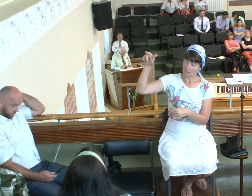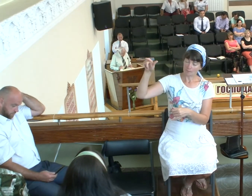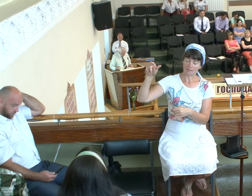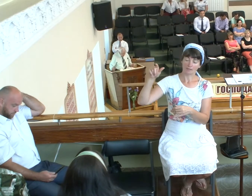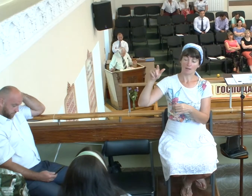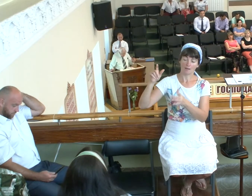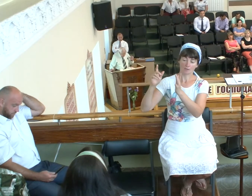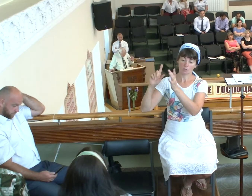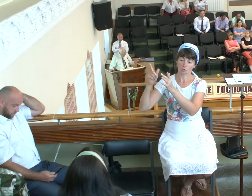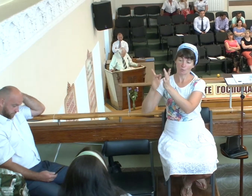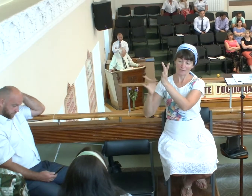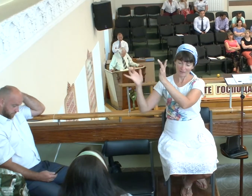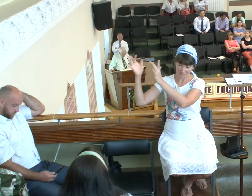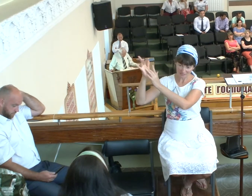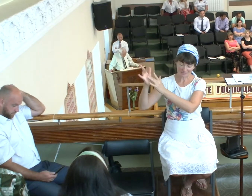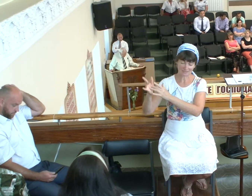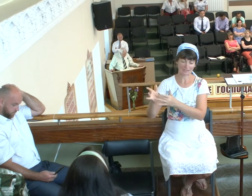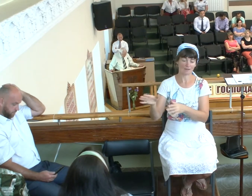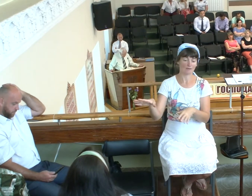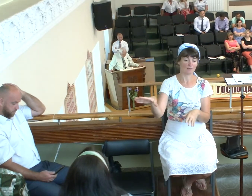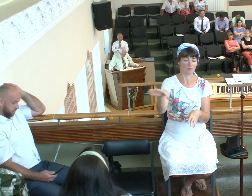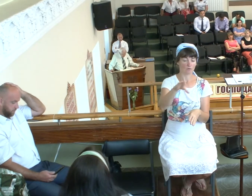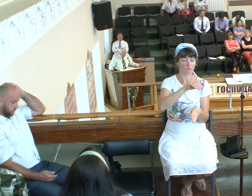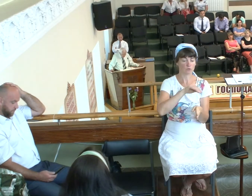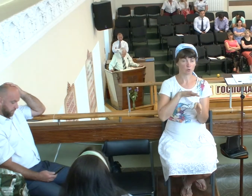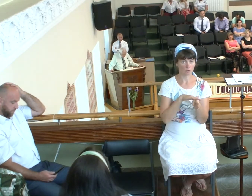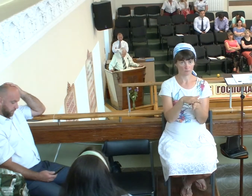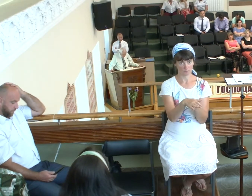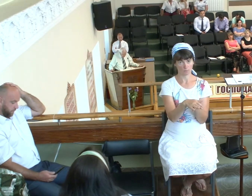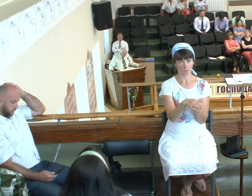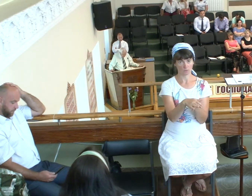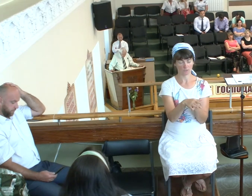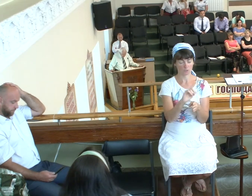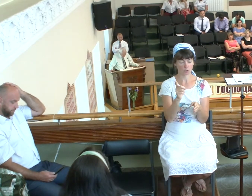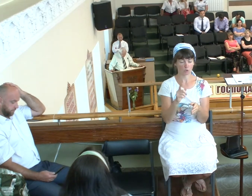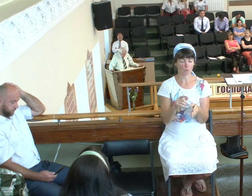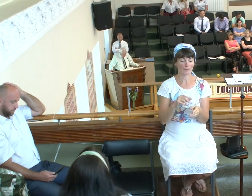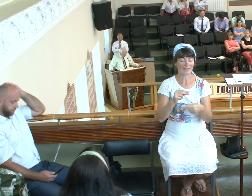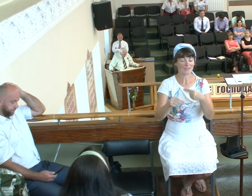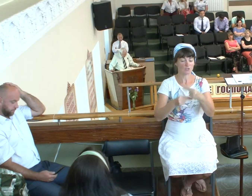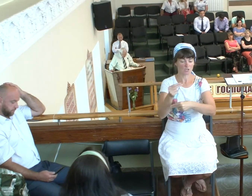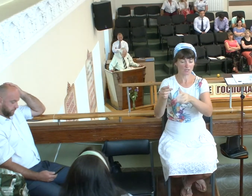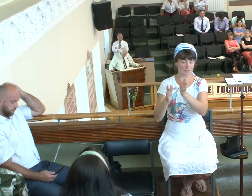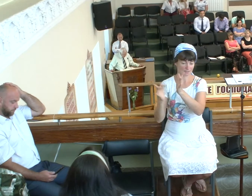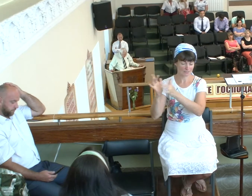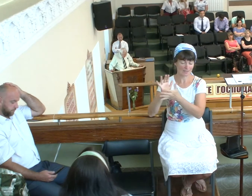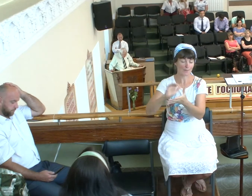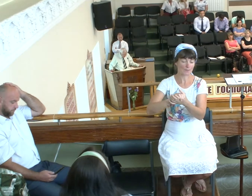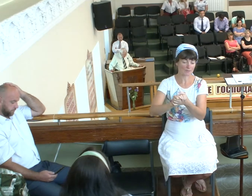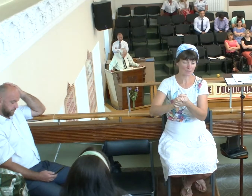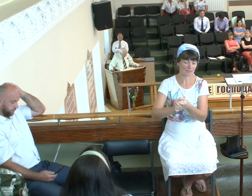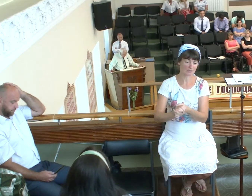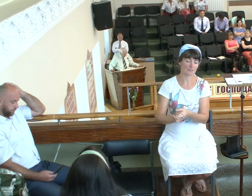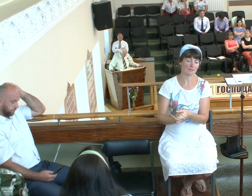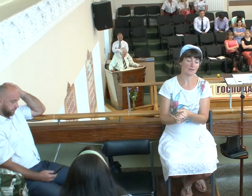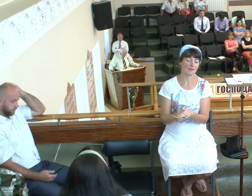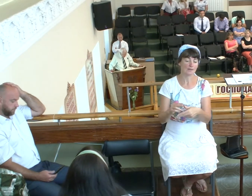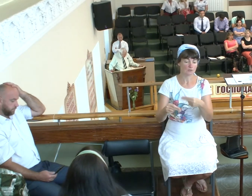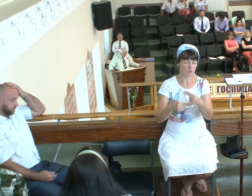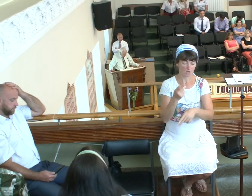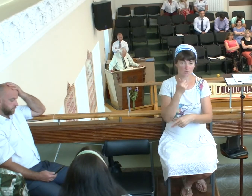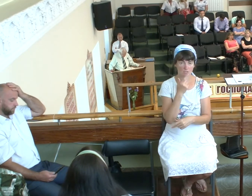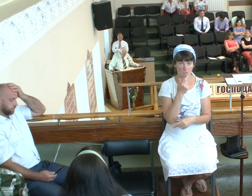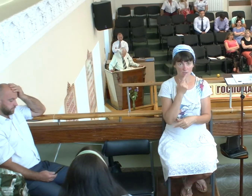полнота, чтобы посредством его примирить с собой все, умиротворив через него кровью Христа его,